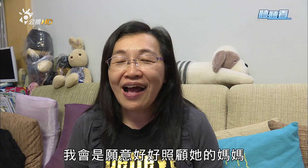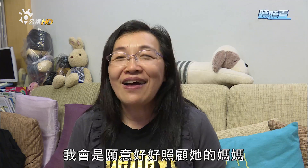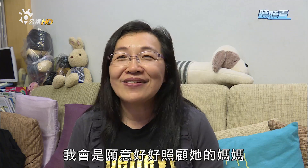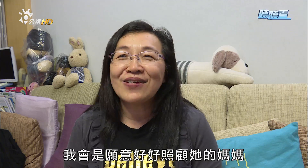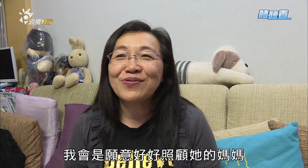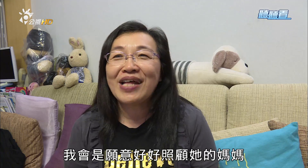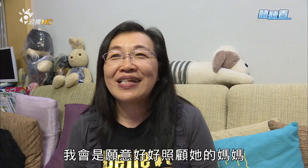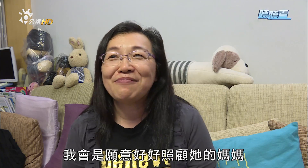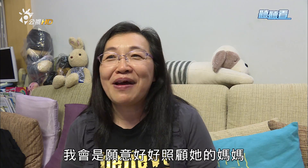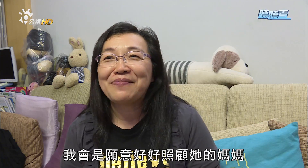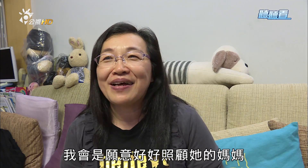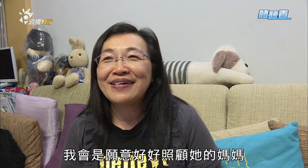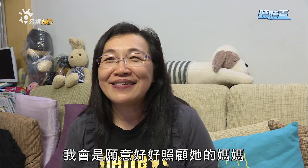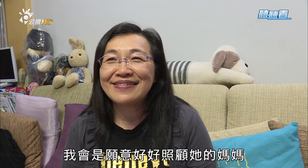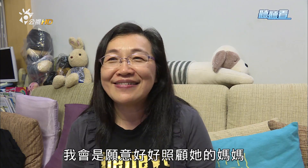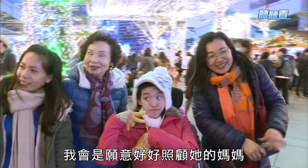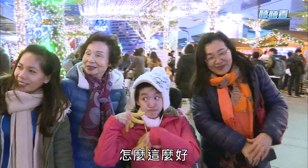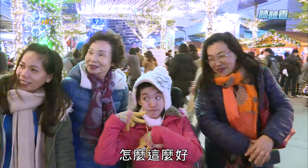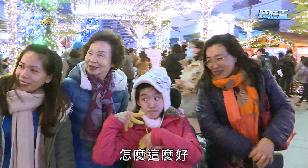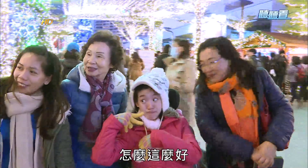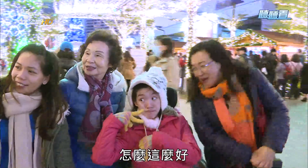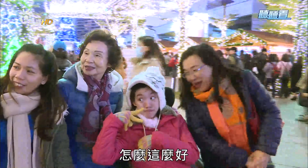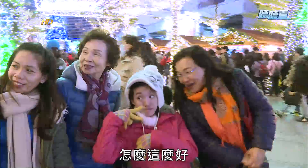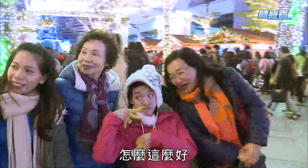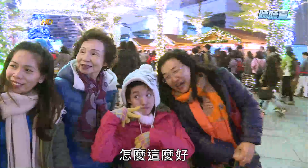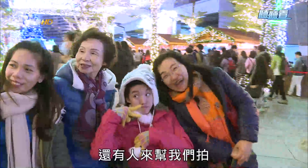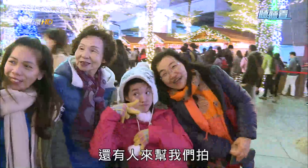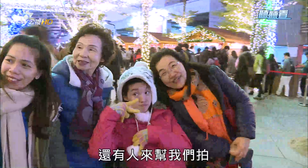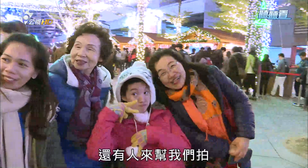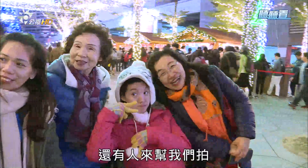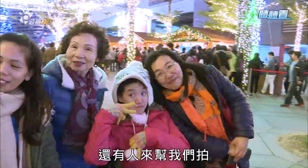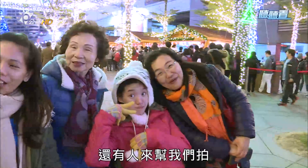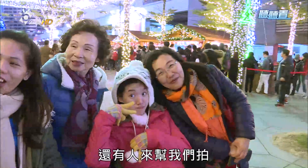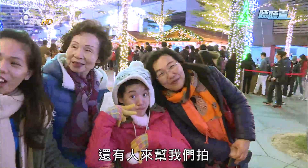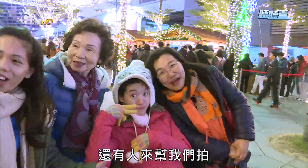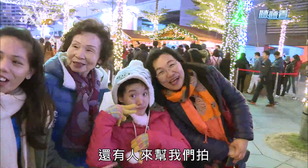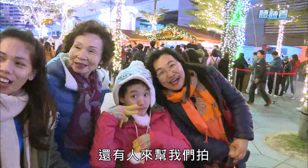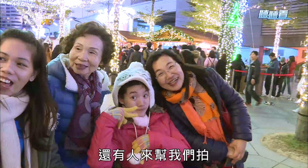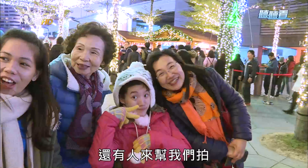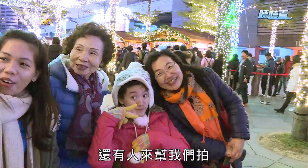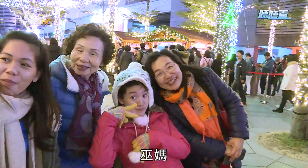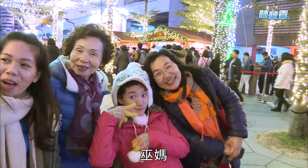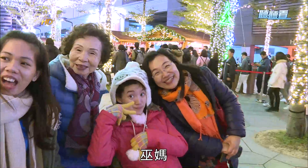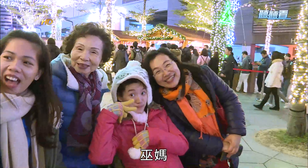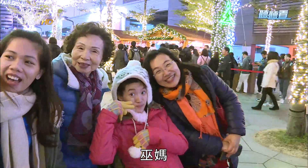好好照顾他的妈妈。 怎么这么好啊？还有人来帮我拍啊？ 我妈。